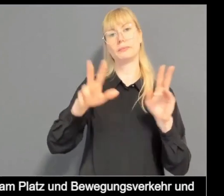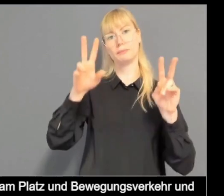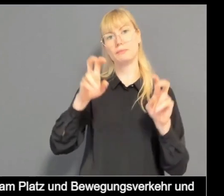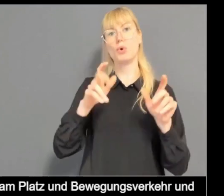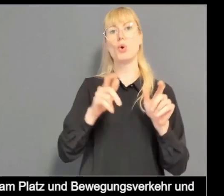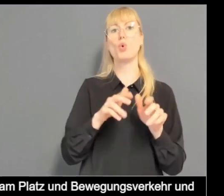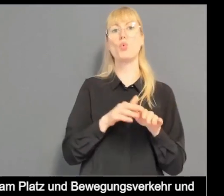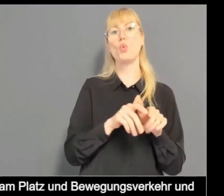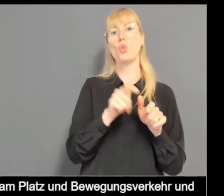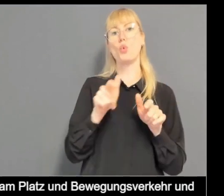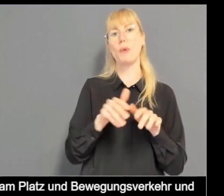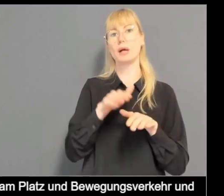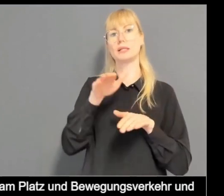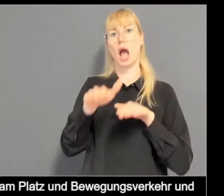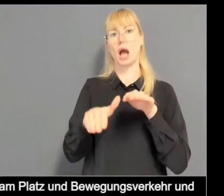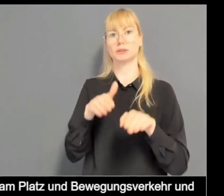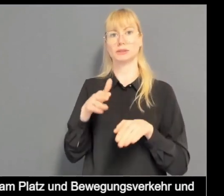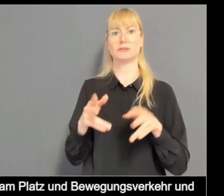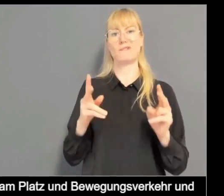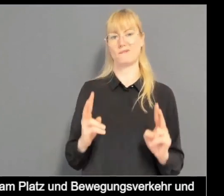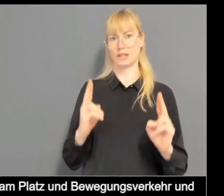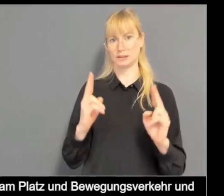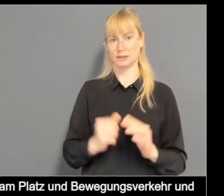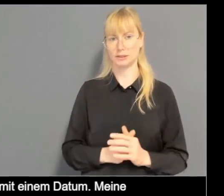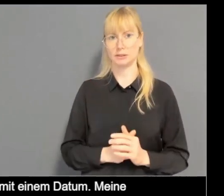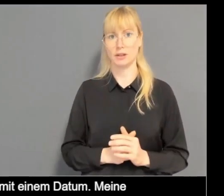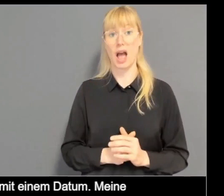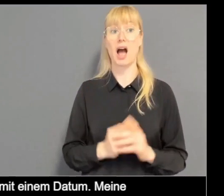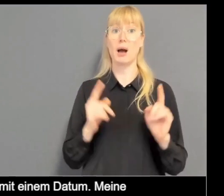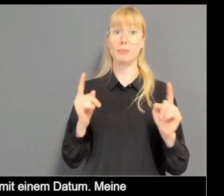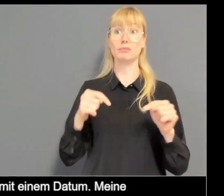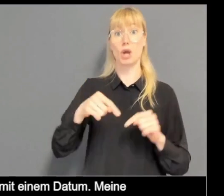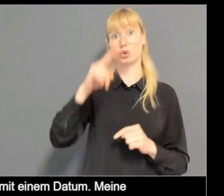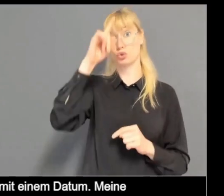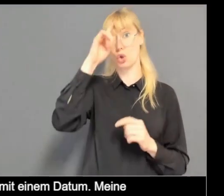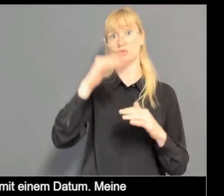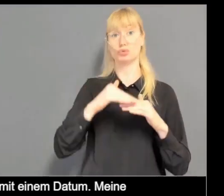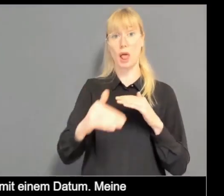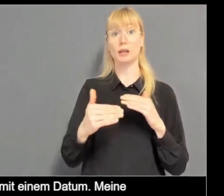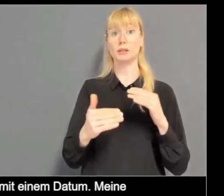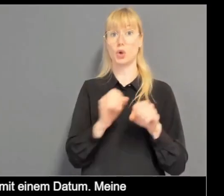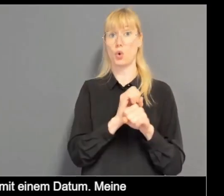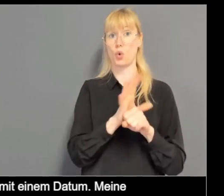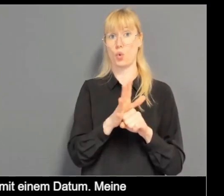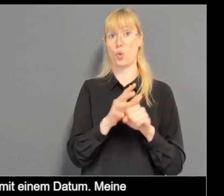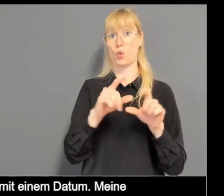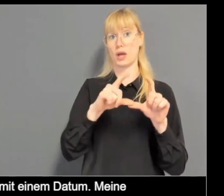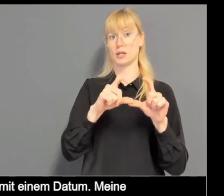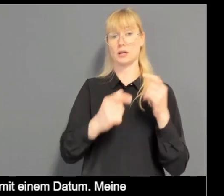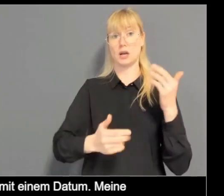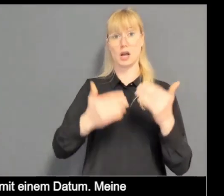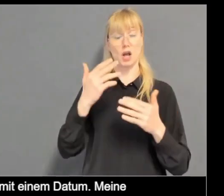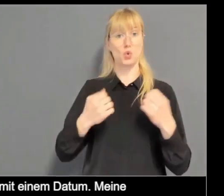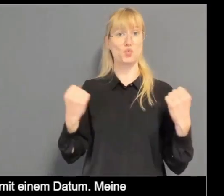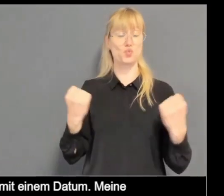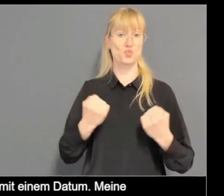Regelung kommt jetzt, wir haben diese Übergangsfrist, aber gesetzt den Fall, wir haben in Deutschland in den nächsten 2,5 Wochen